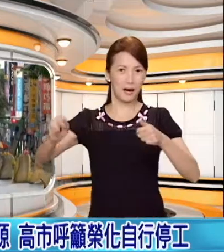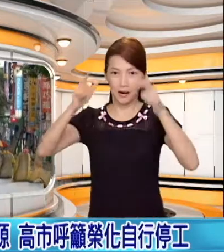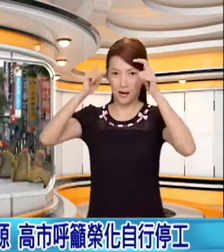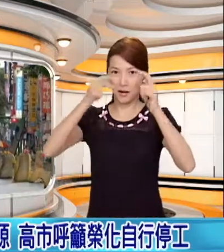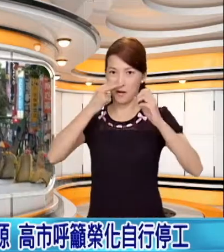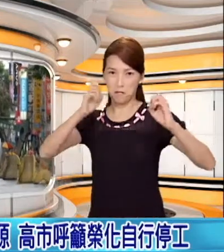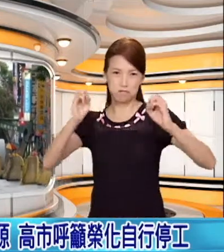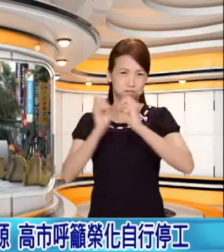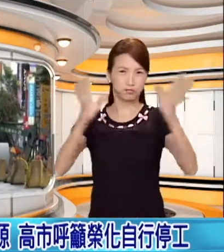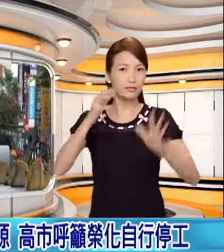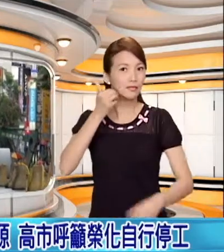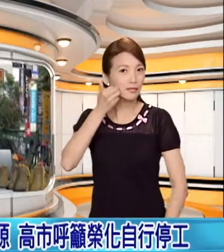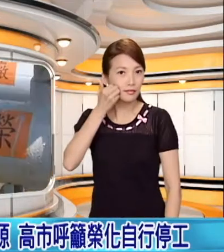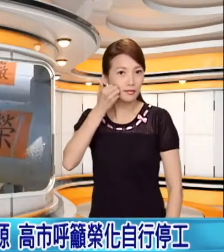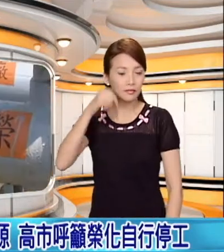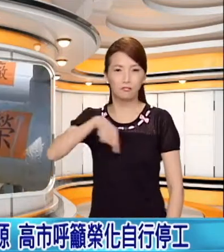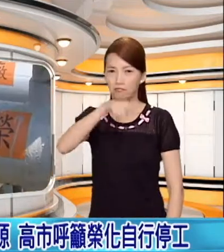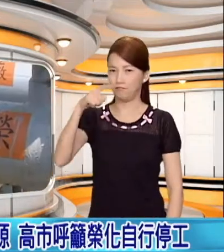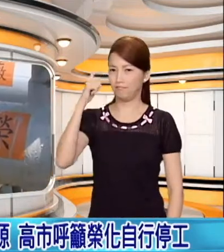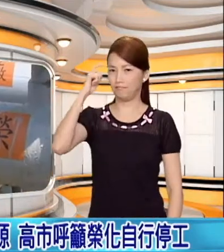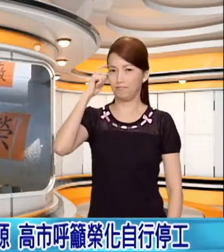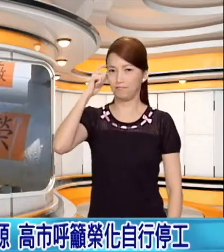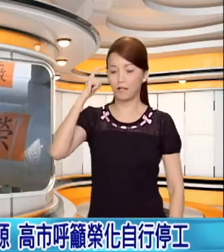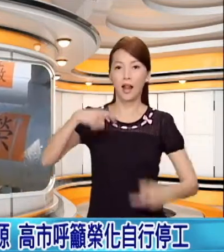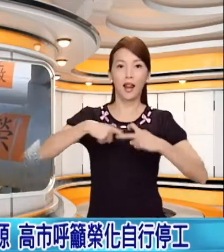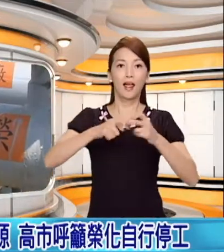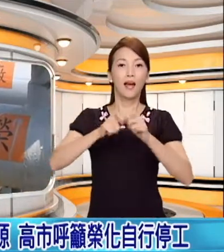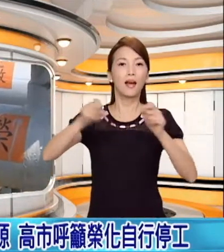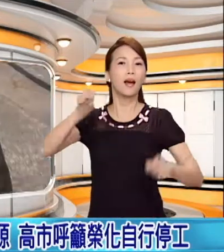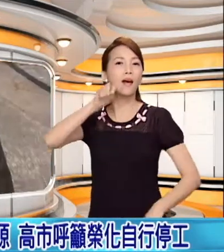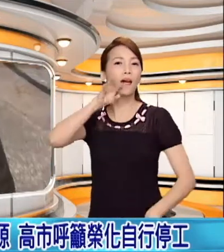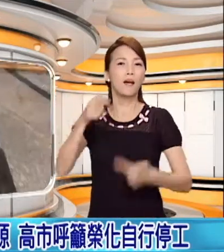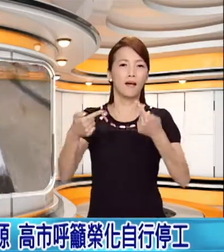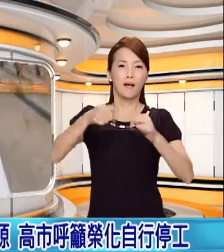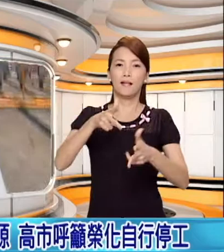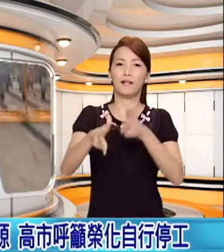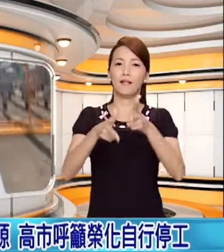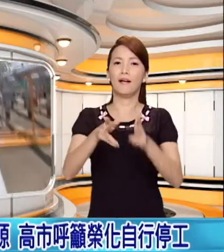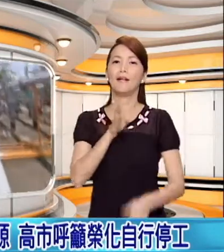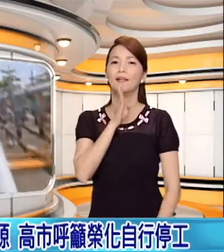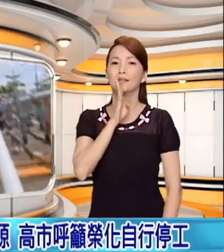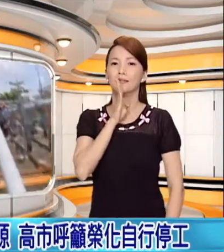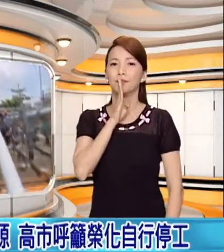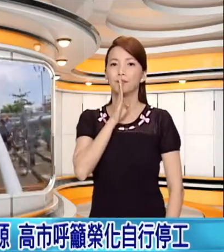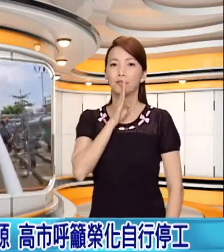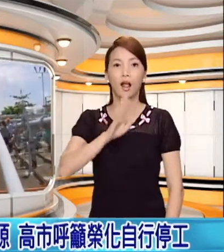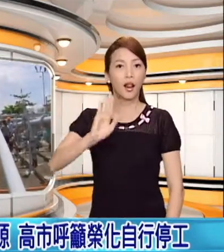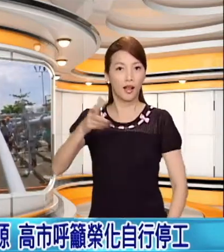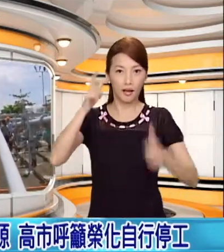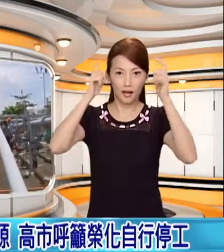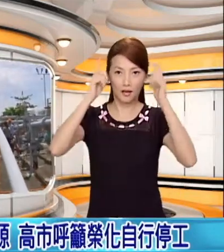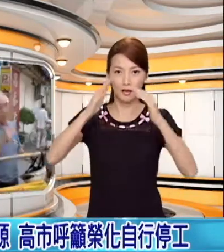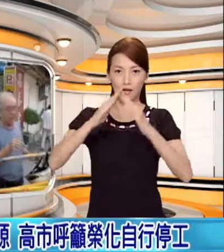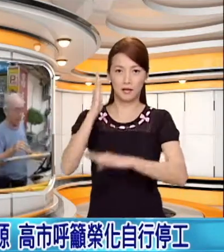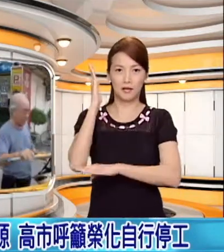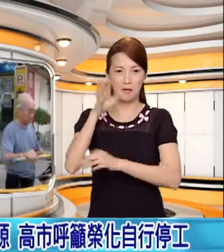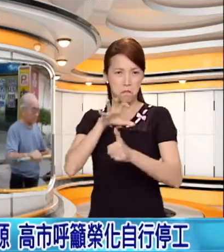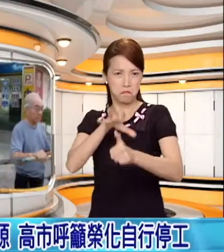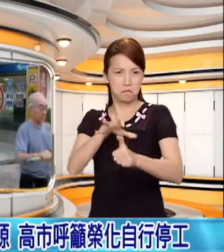李长荣化工被各界认为是高雄气爆事件的祸首，但是高雄市政府却一直没有